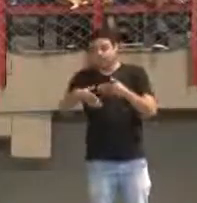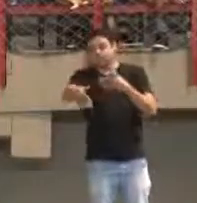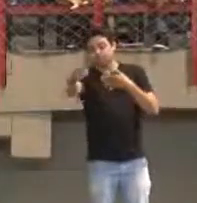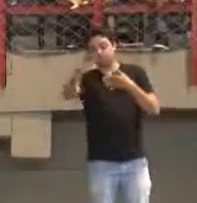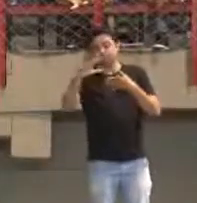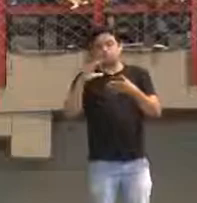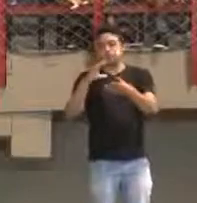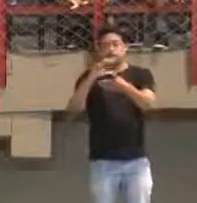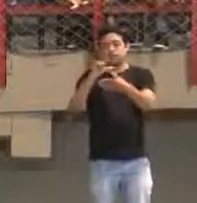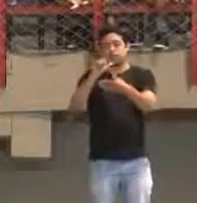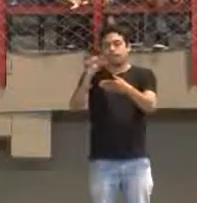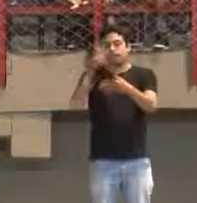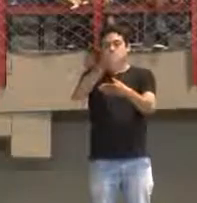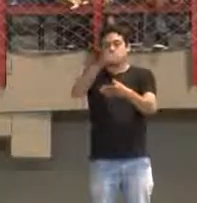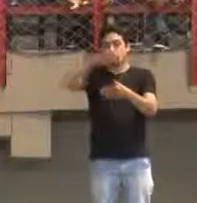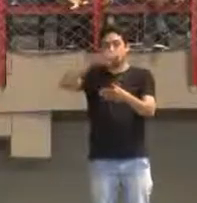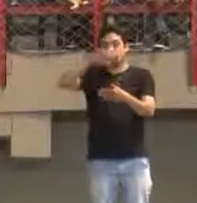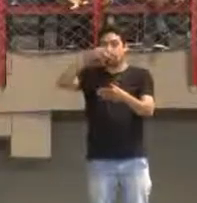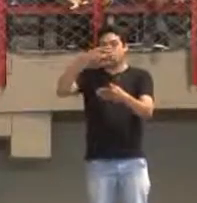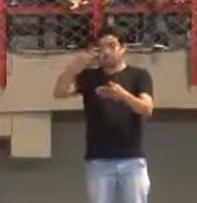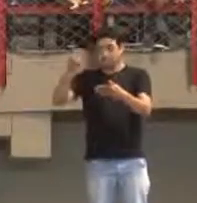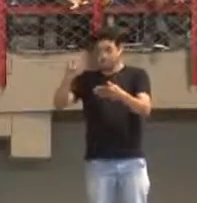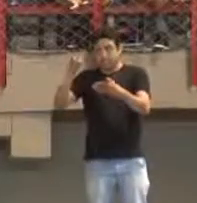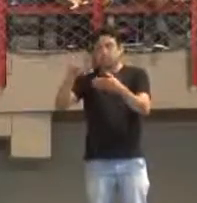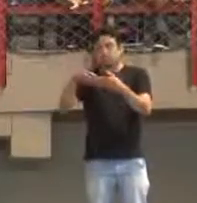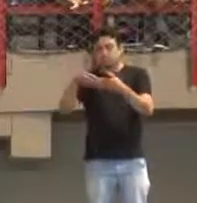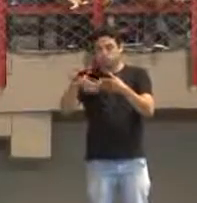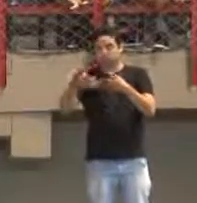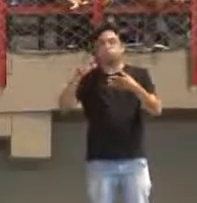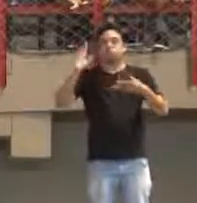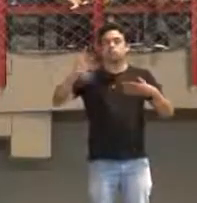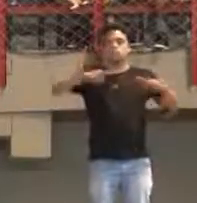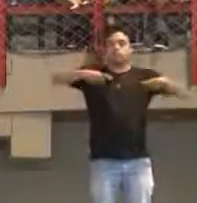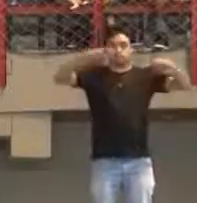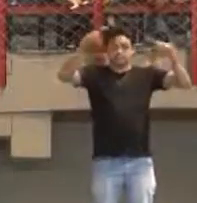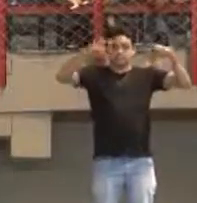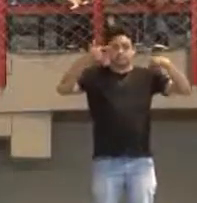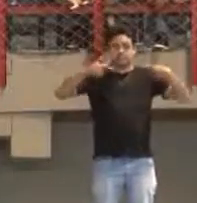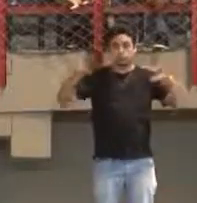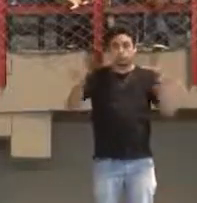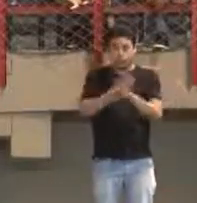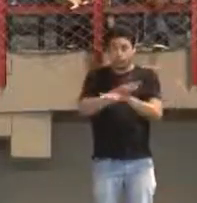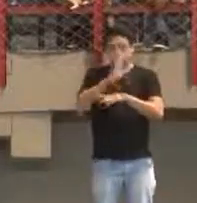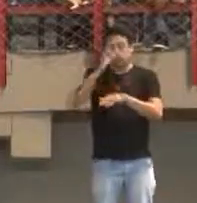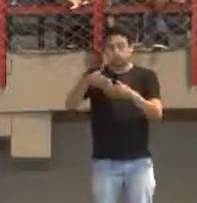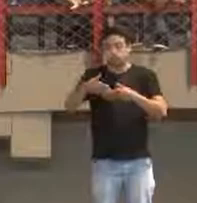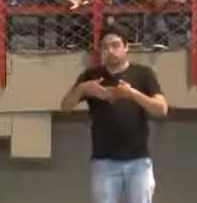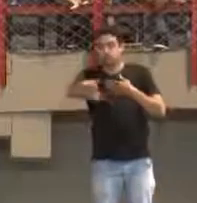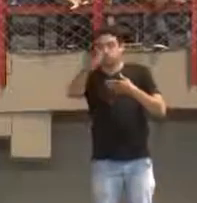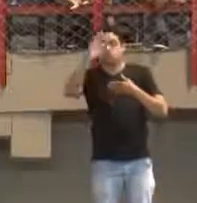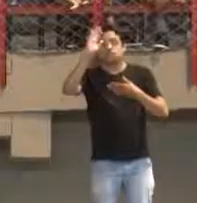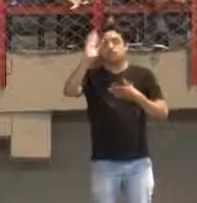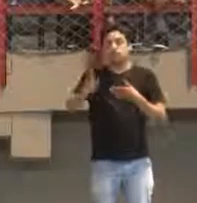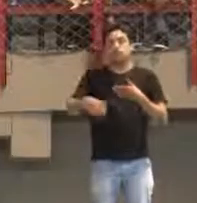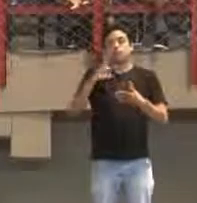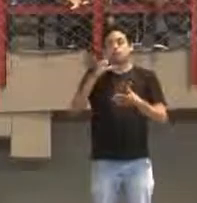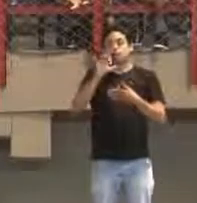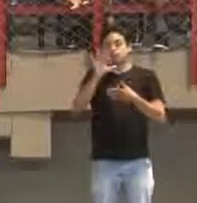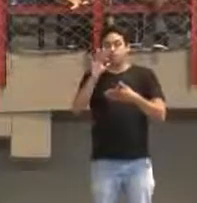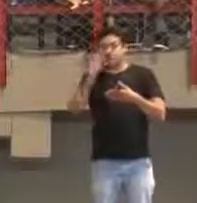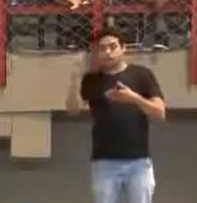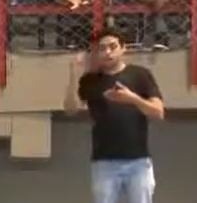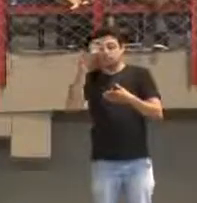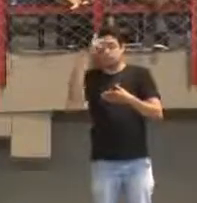Clarice é 1945 final da segunda guerra mundial Se você pegar um texto da Clarice A família